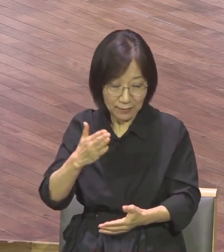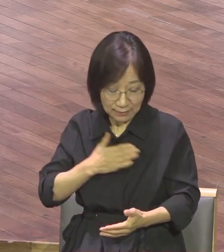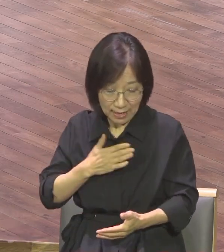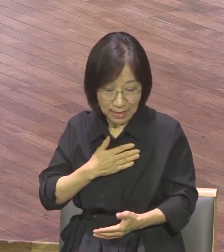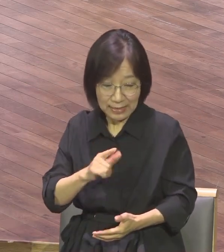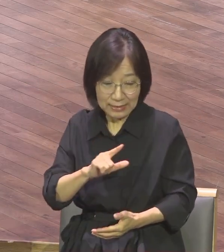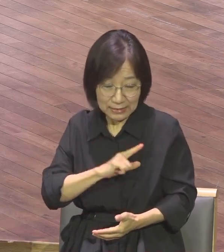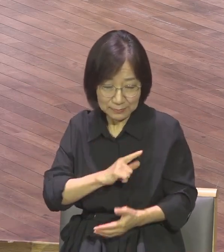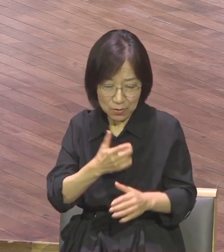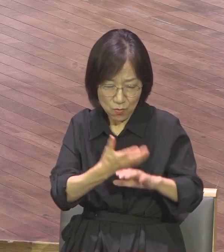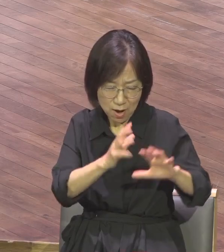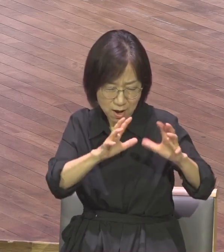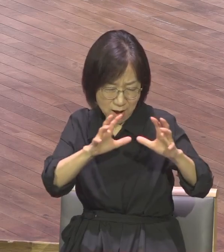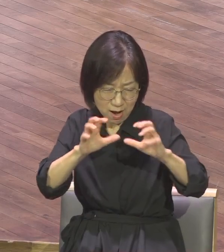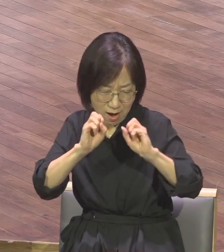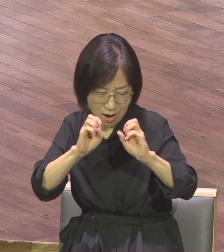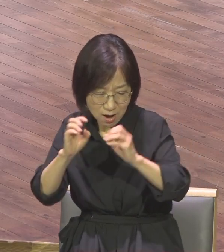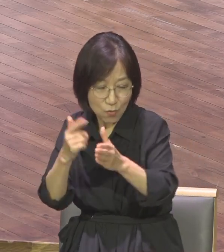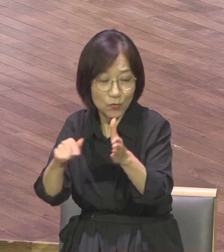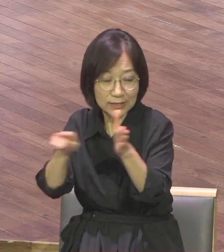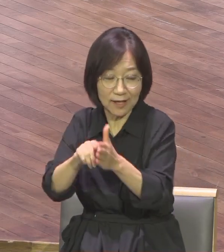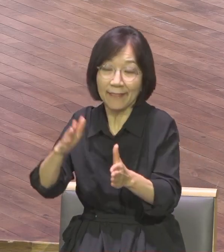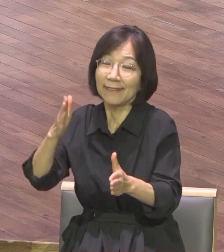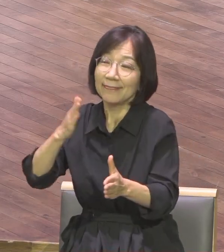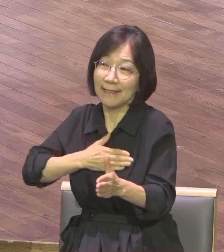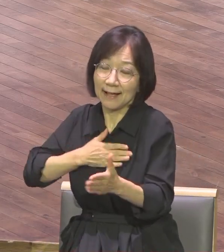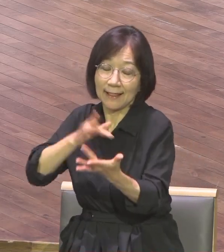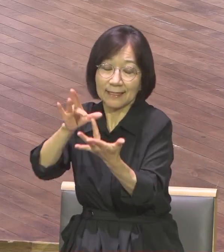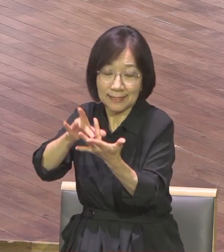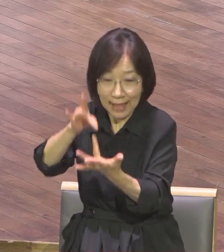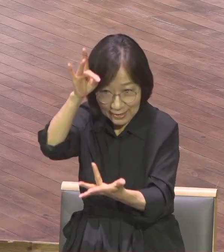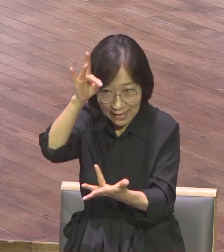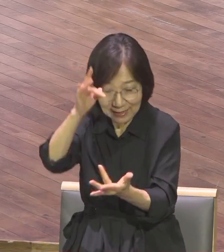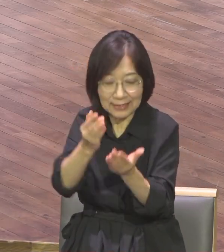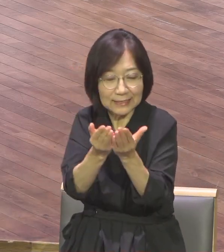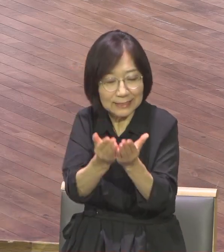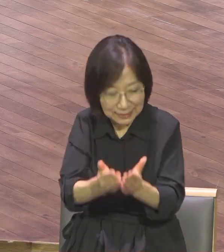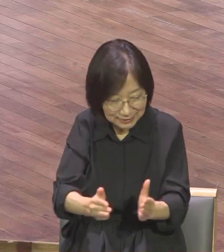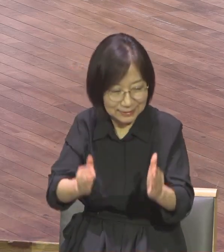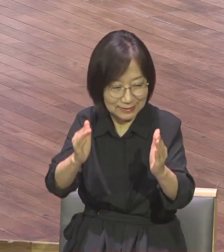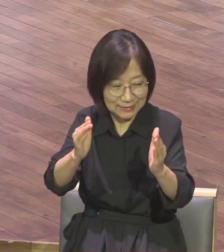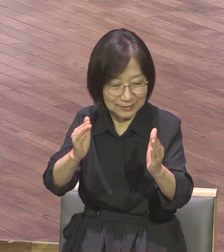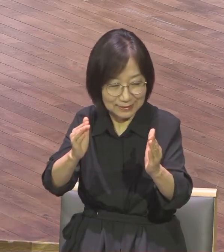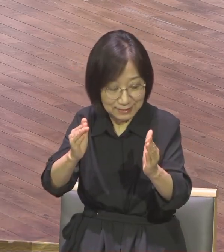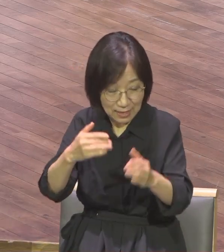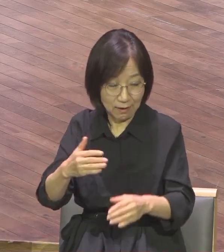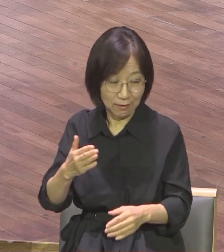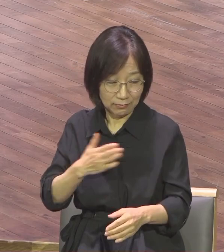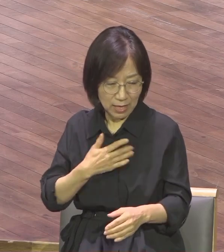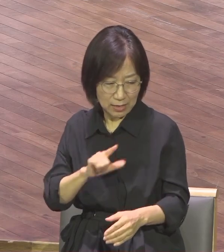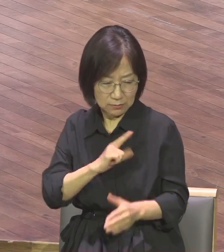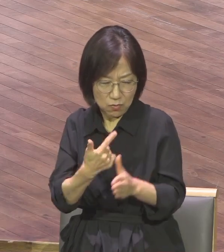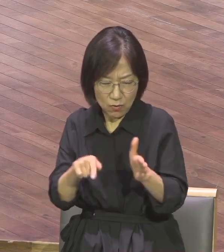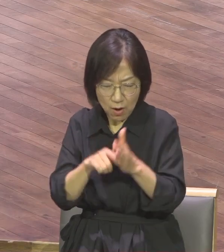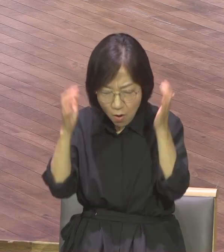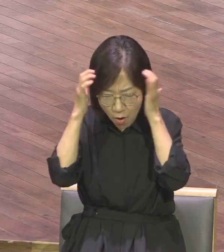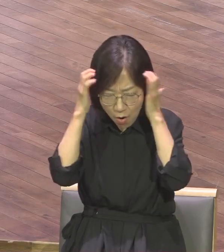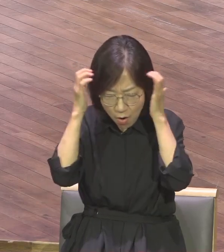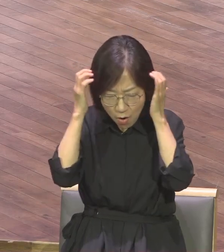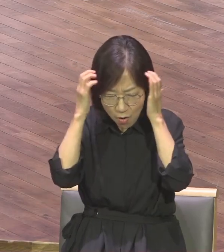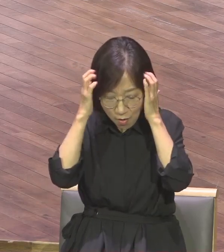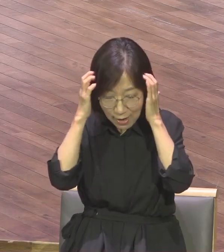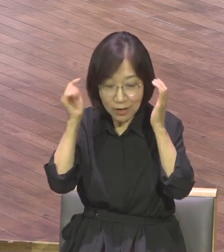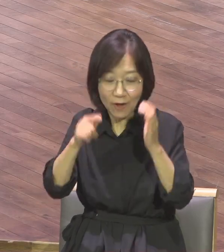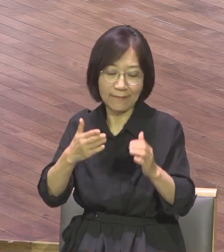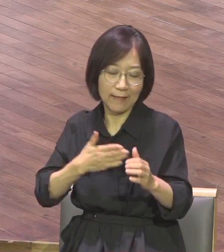임금들과 이스라엘 자손들에게 전하기 위하여 택한 나의 그릇이라. 그가 내 이름을 위하여 얼마나 고난을 받아야 할 것을 내가